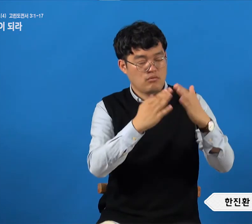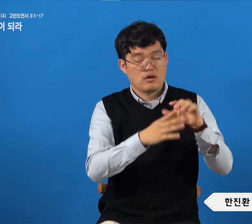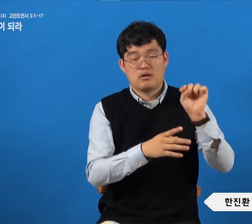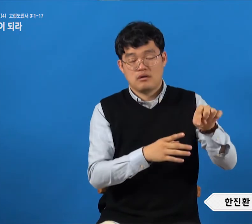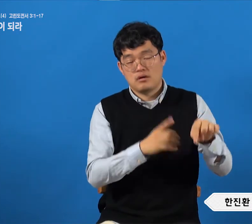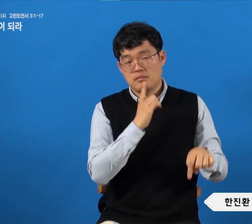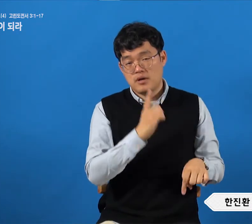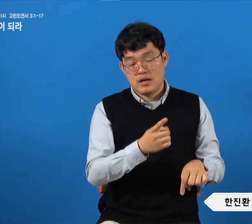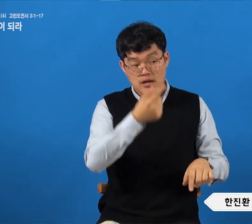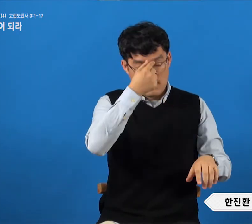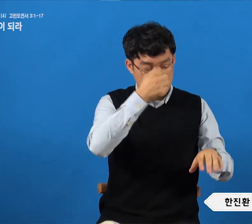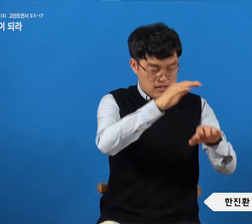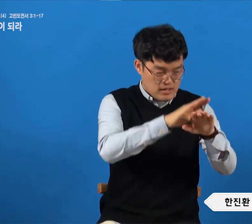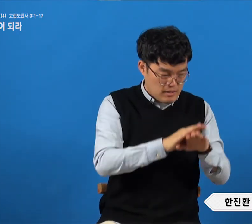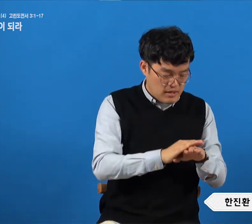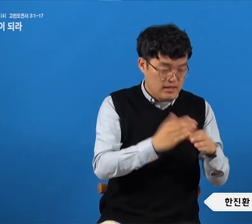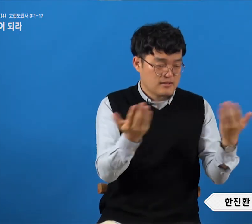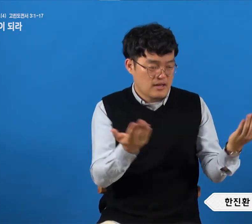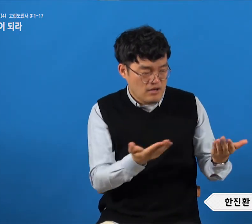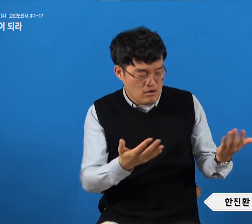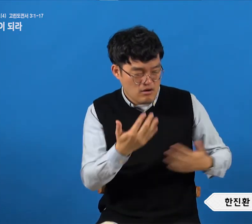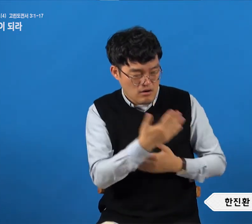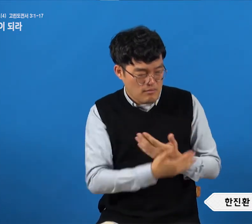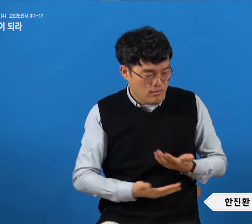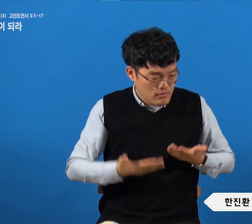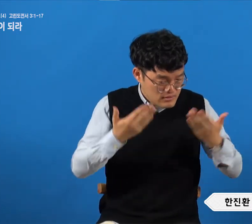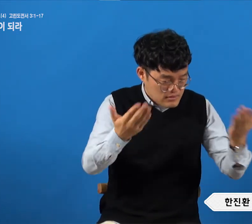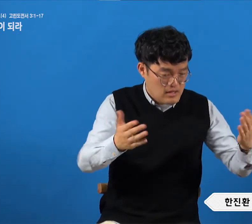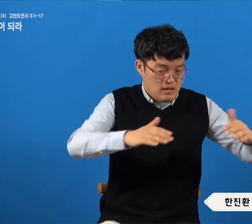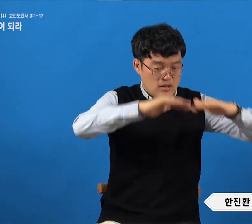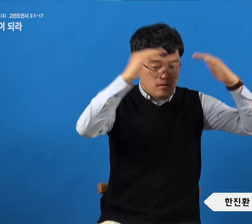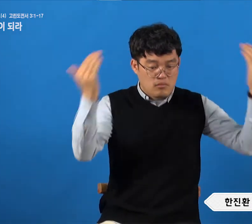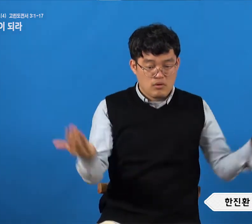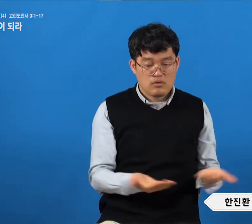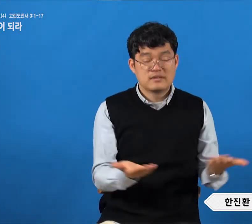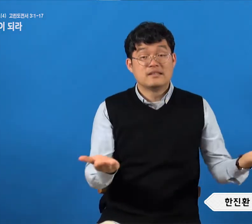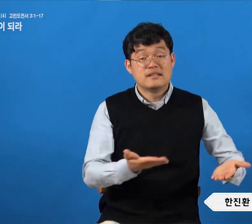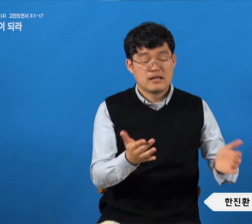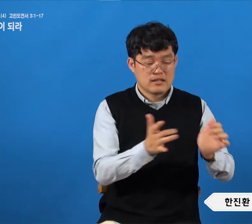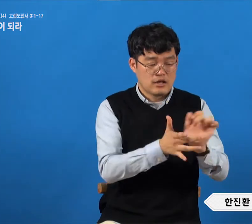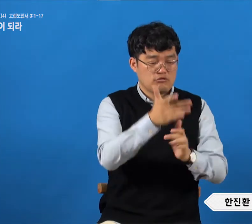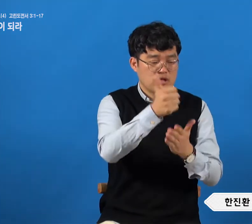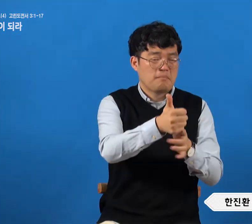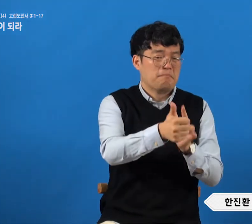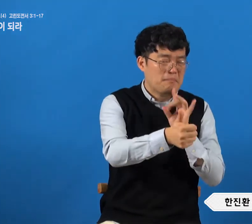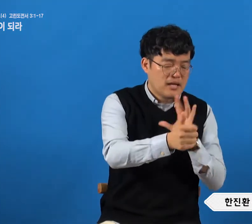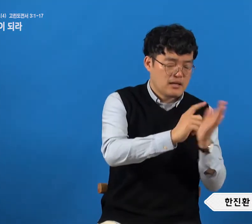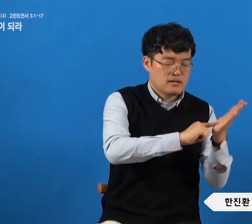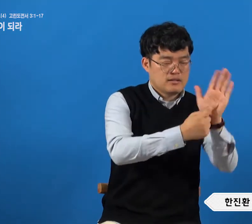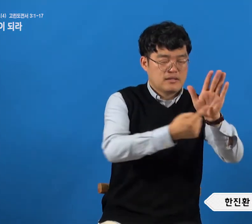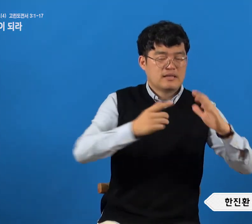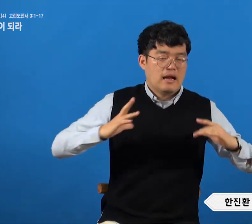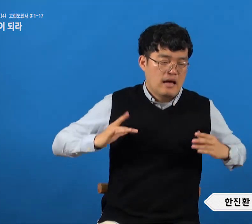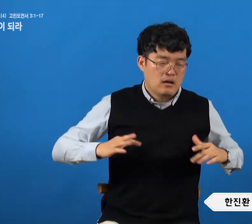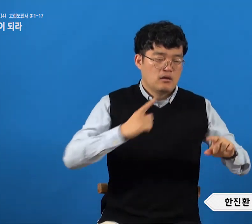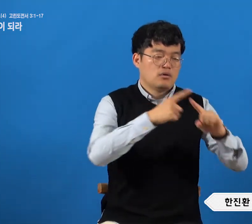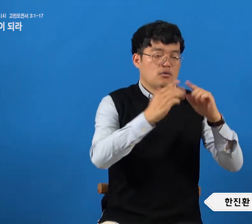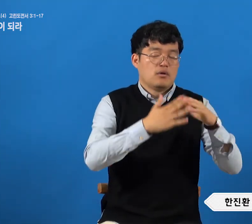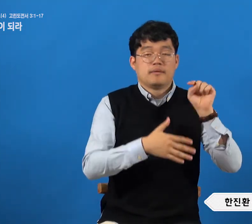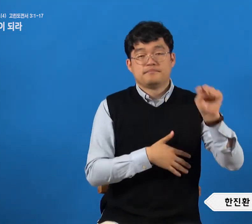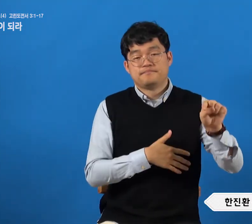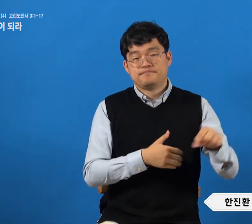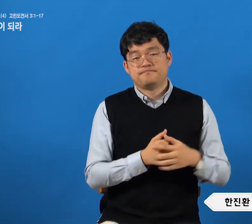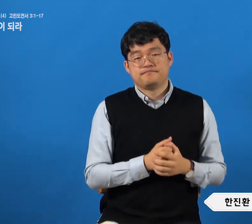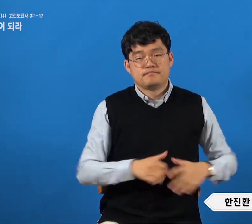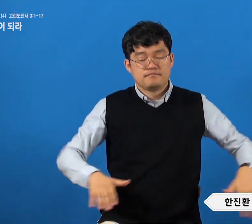말하죠. 예배나 사역이나 봉사나 모든 일에 예수님만이 드러나는